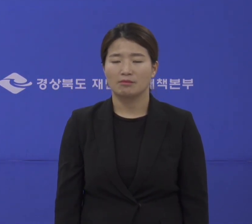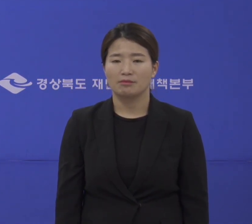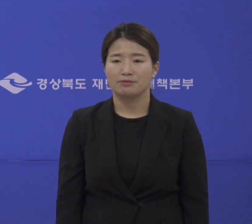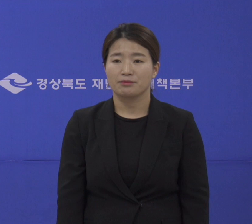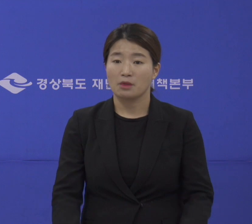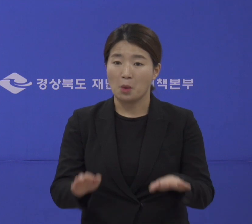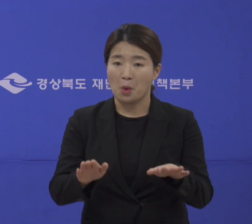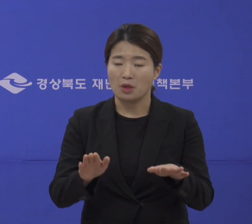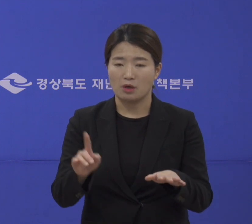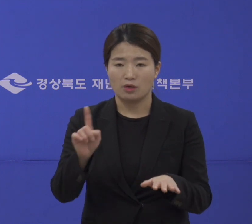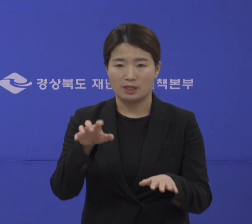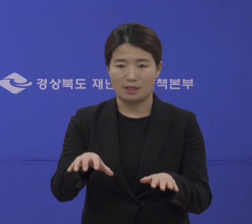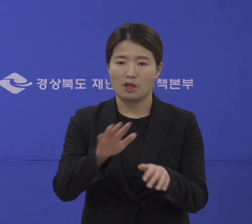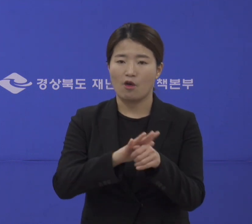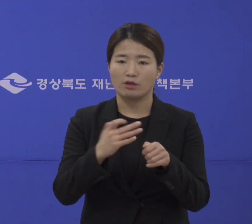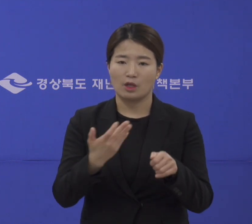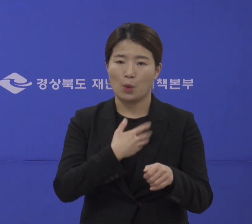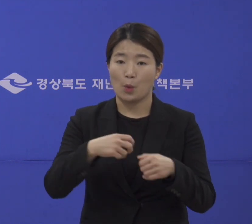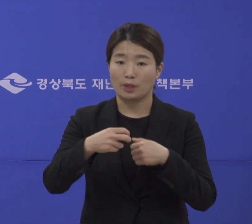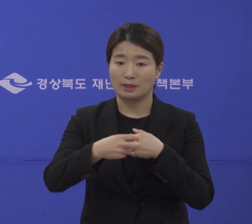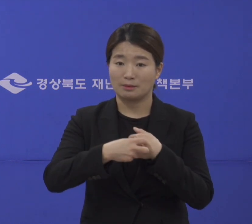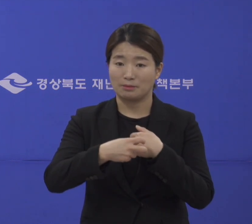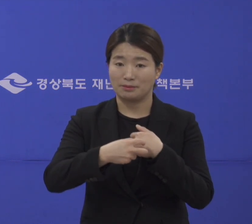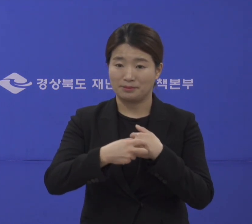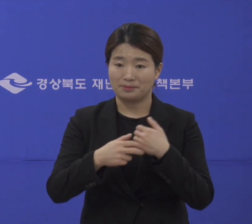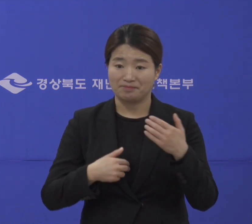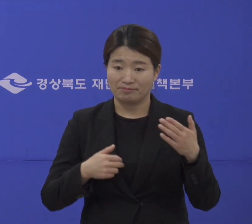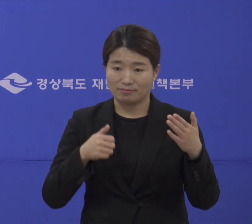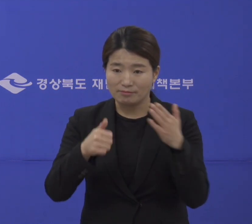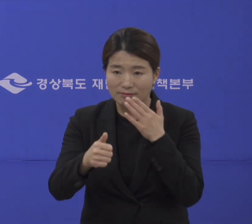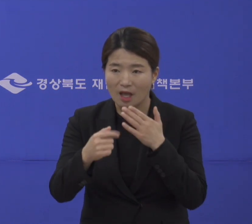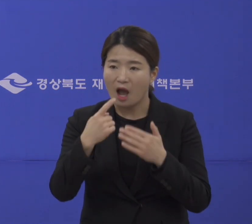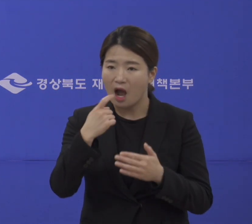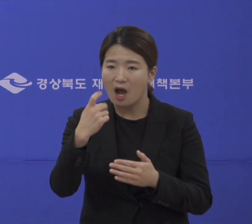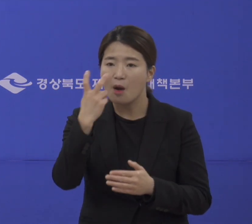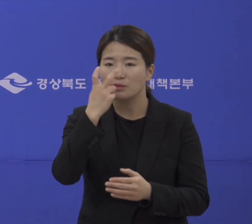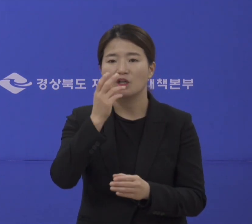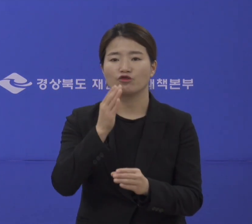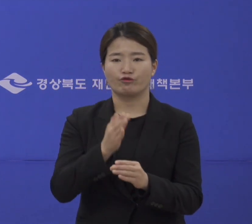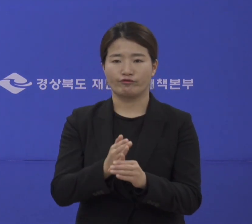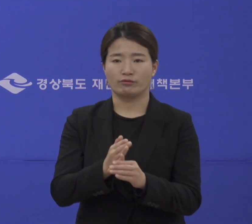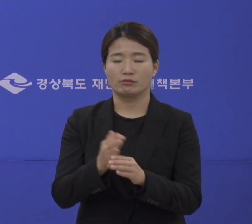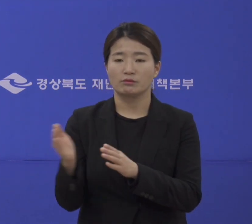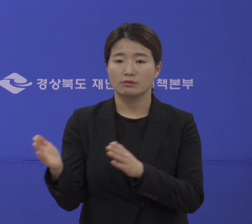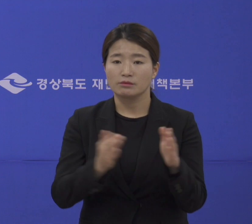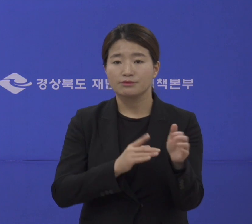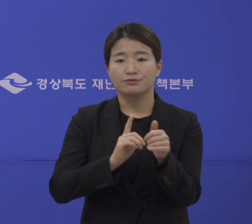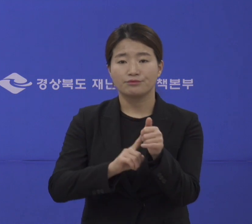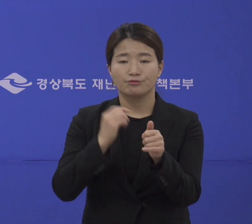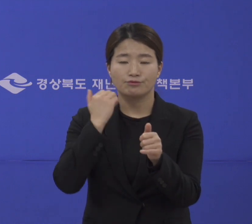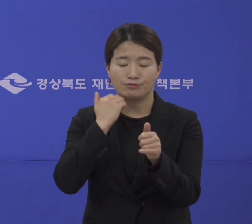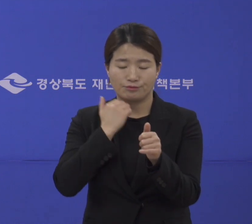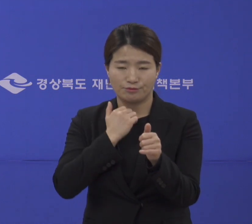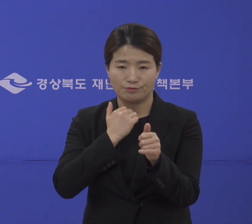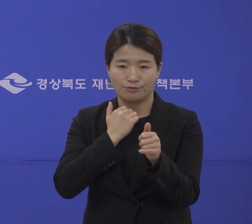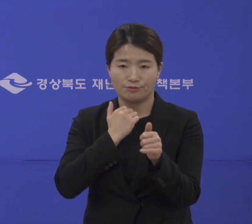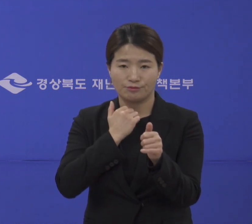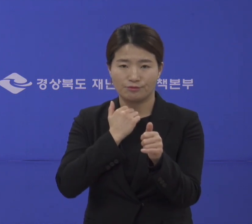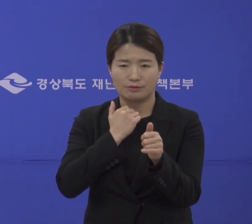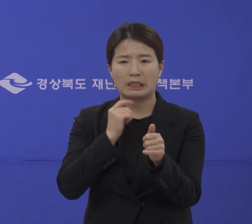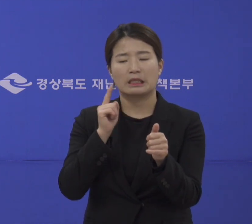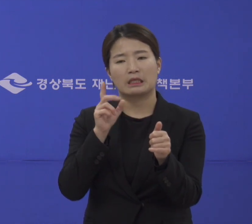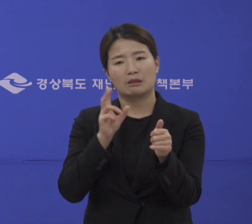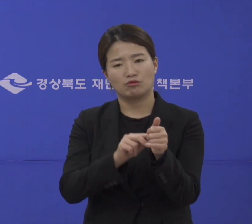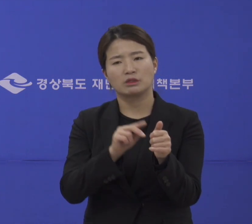오늘 경산 보건소에서 검체를 하고 있습니다. 또 한 분이 이제 문제가